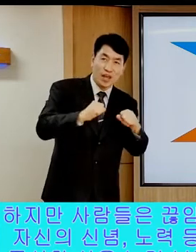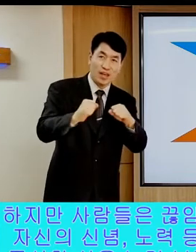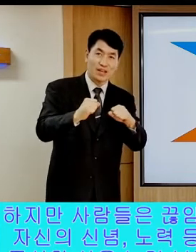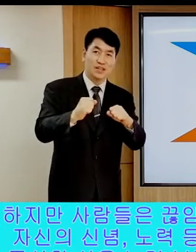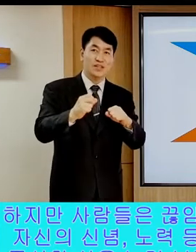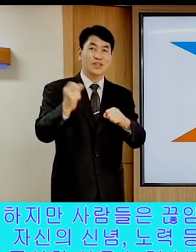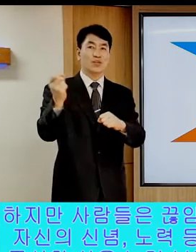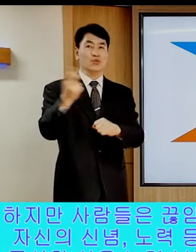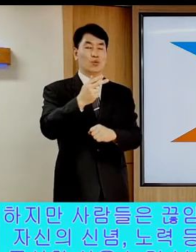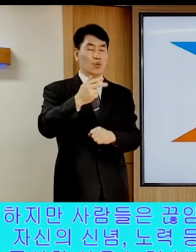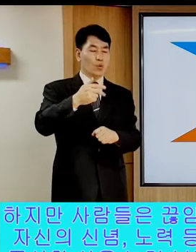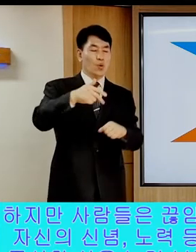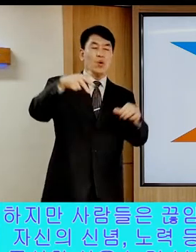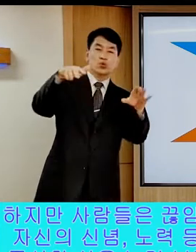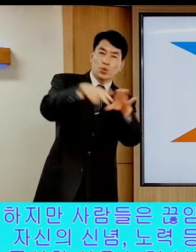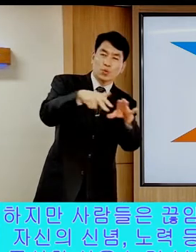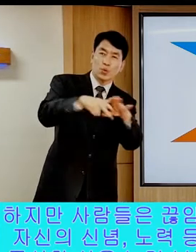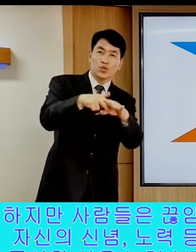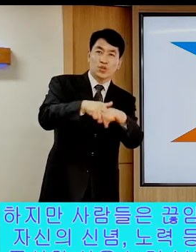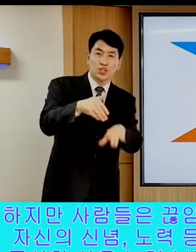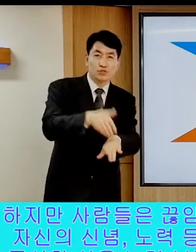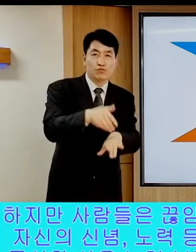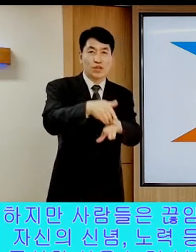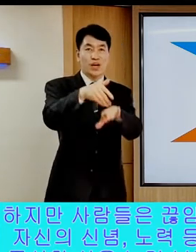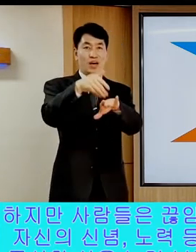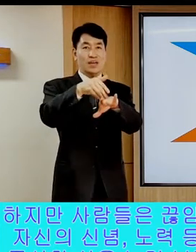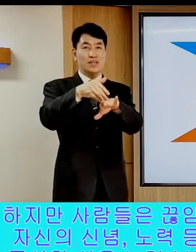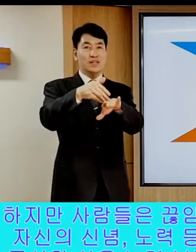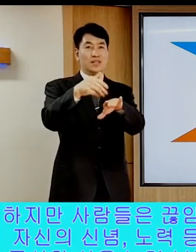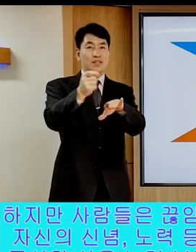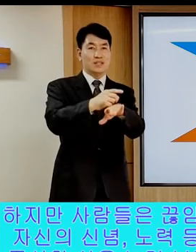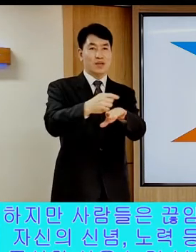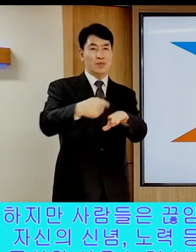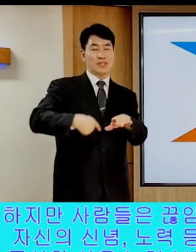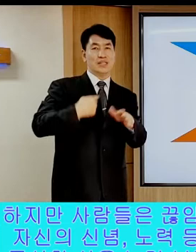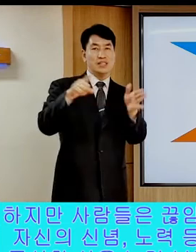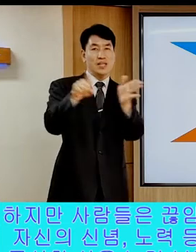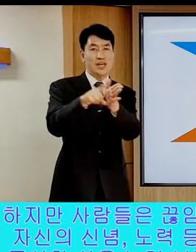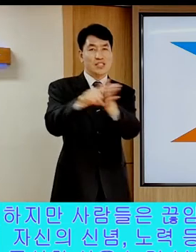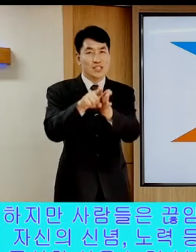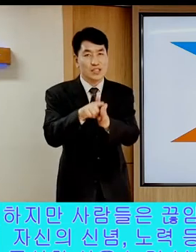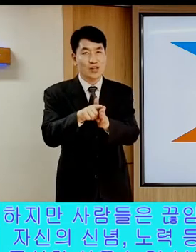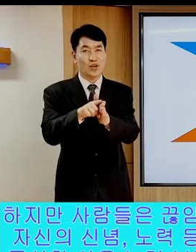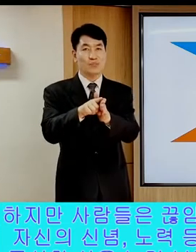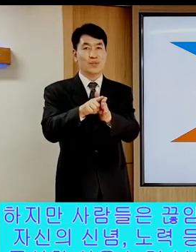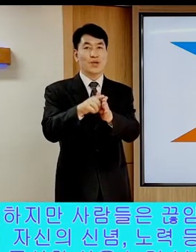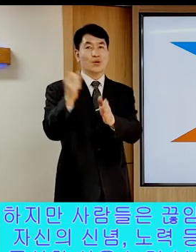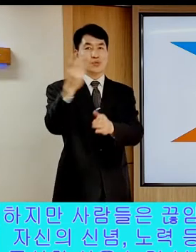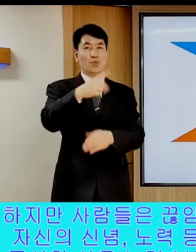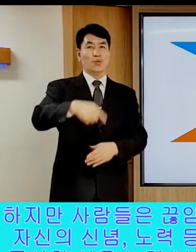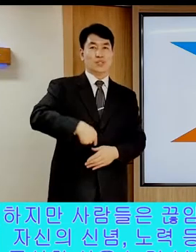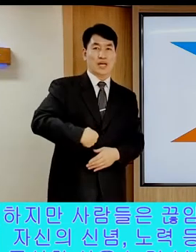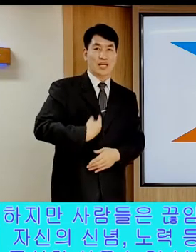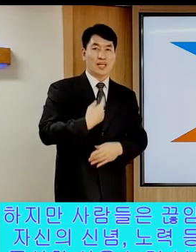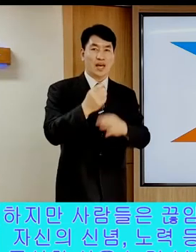선행, 또 종교적인 수양, 그 다음에 자신의 신념, 또